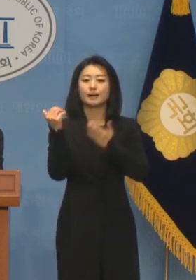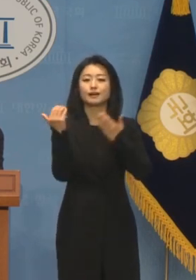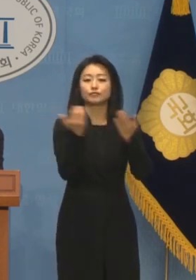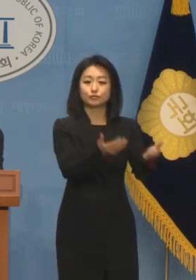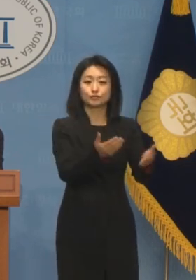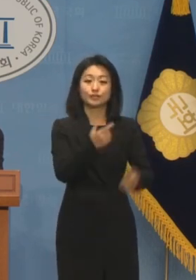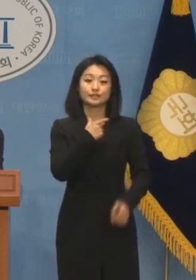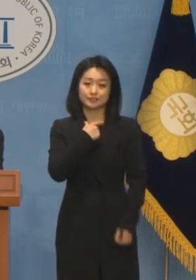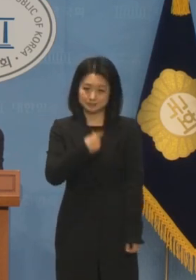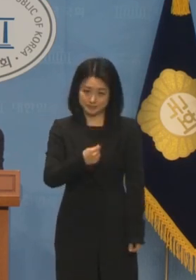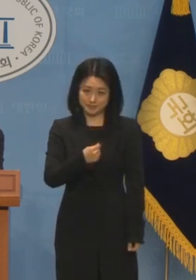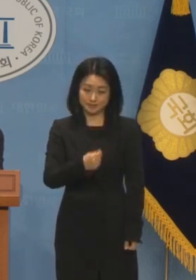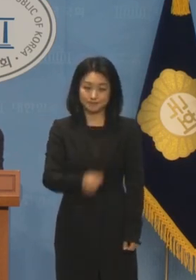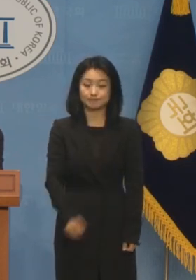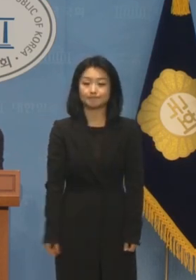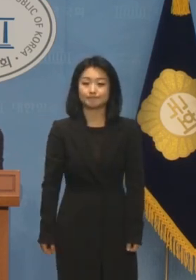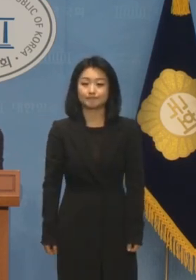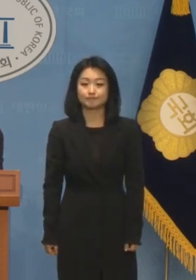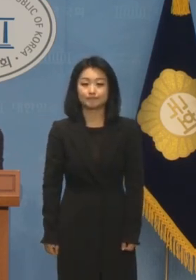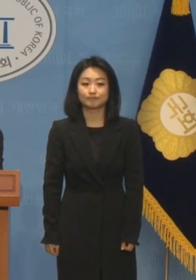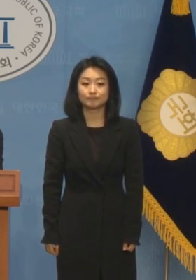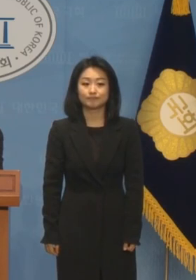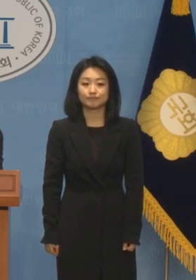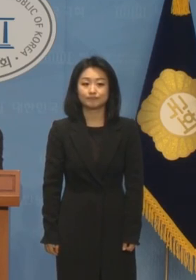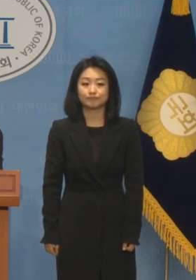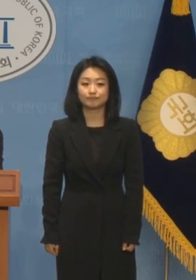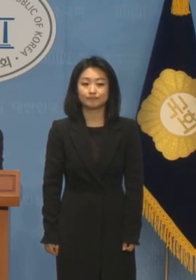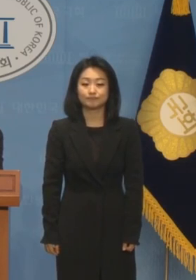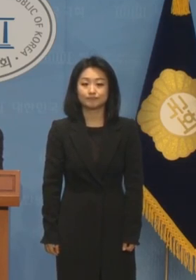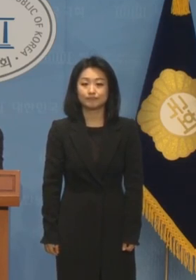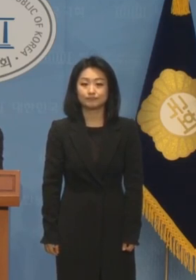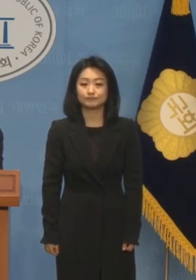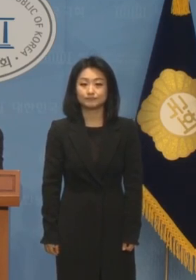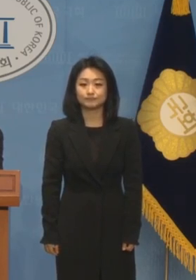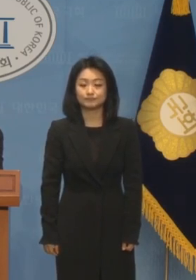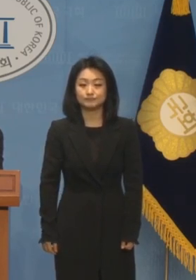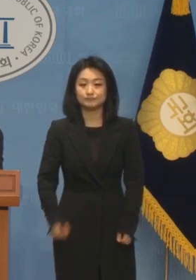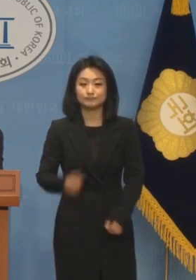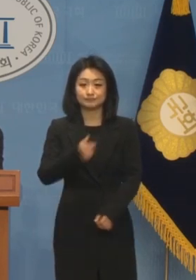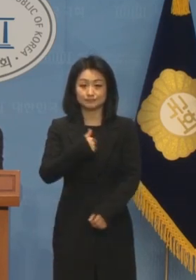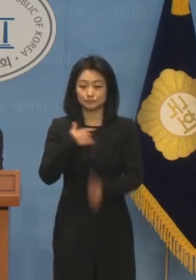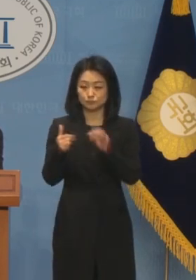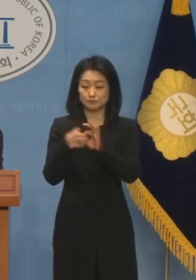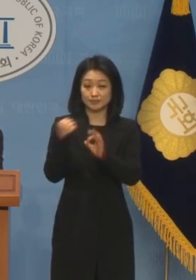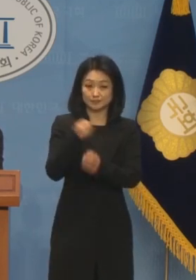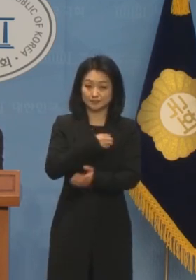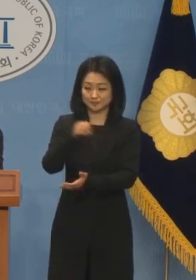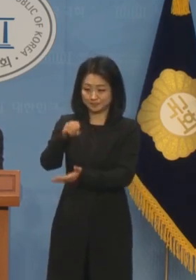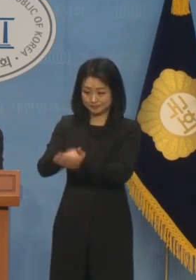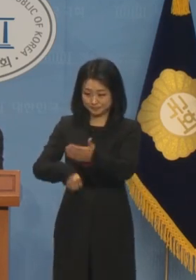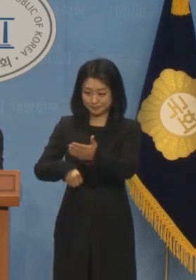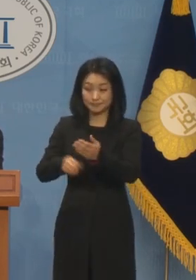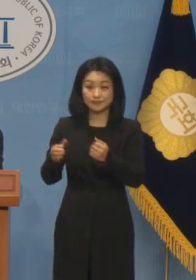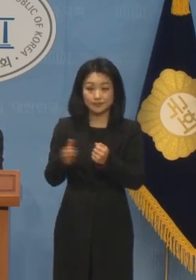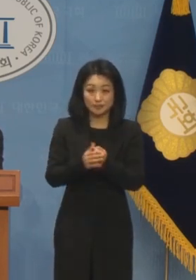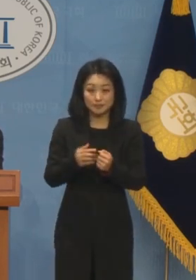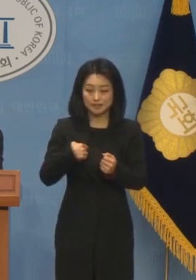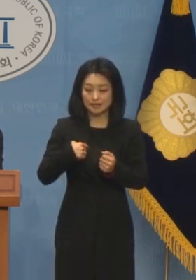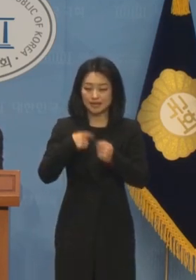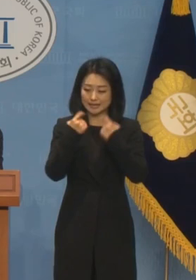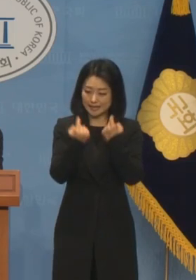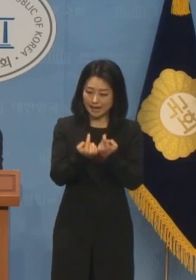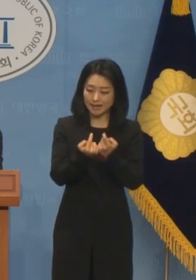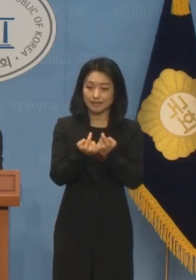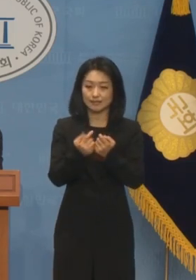한다고 생각했기 때문입니다. 물론 탈당으로 인해 개인적으로나